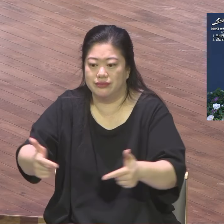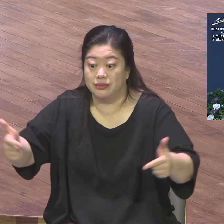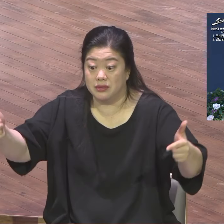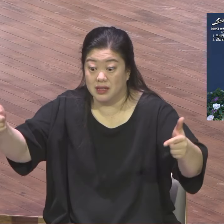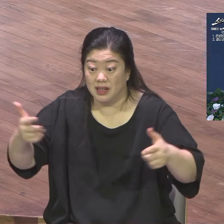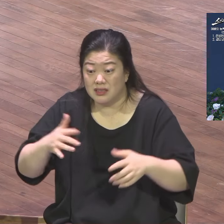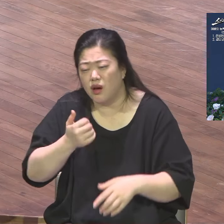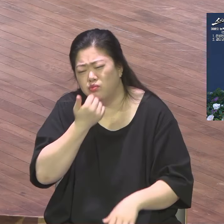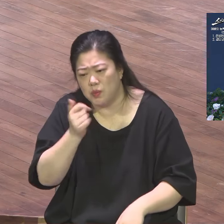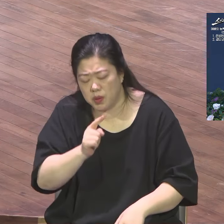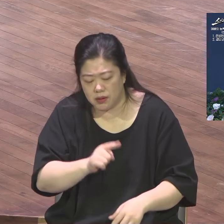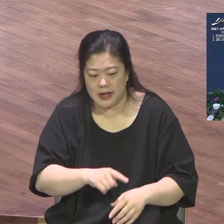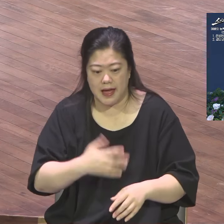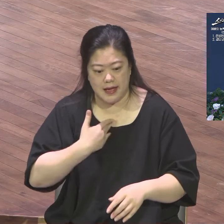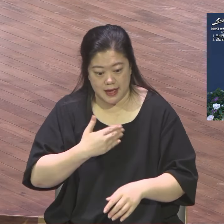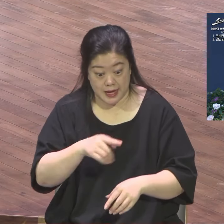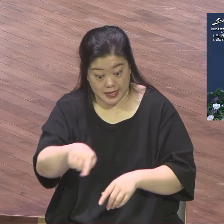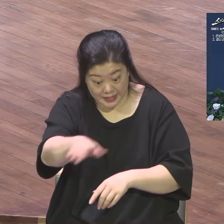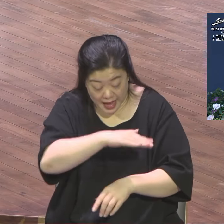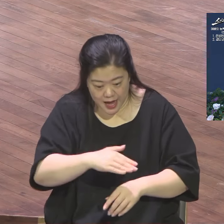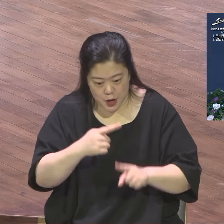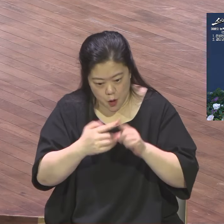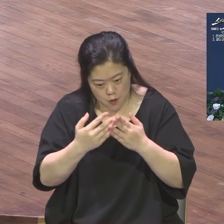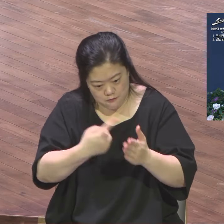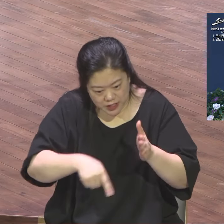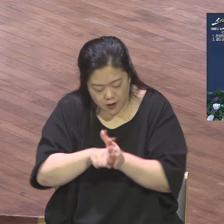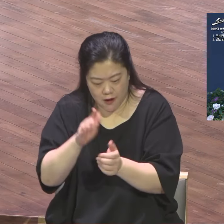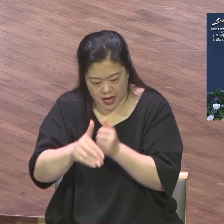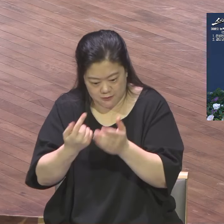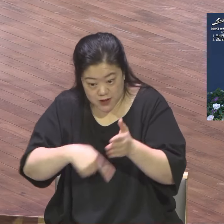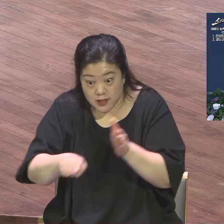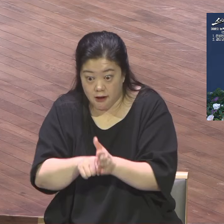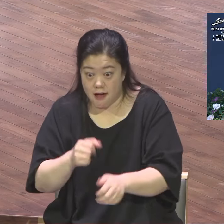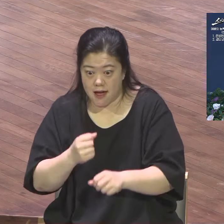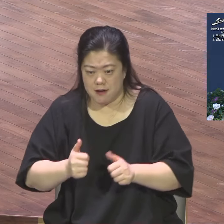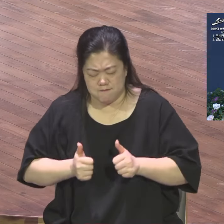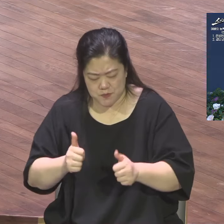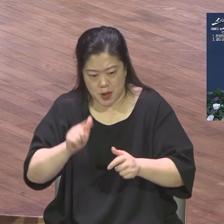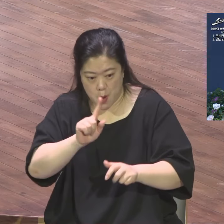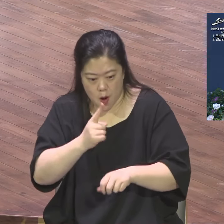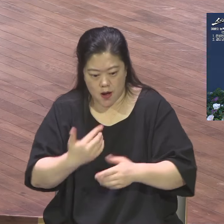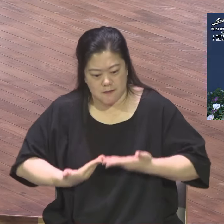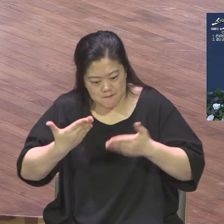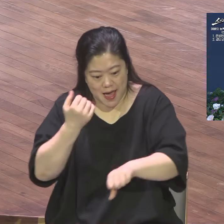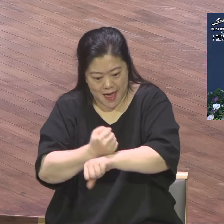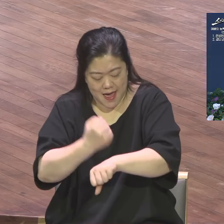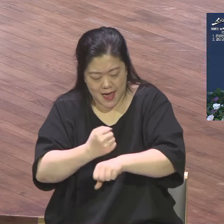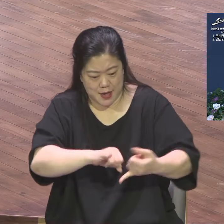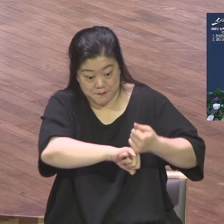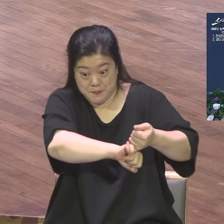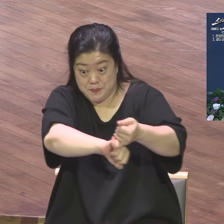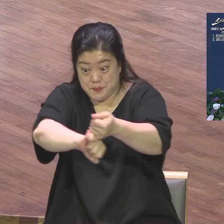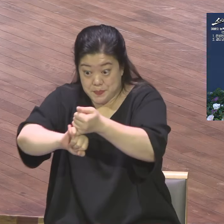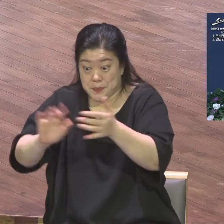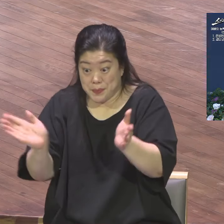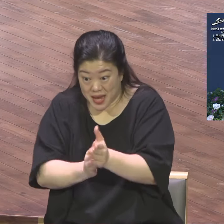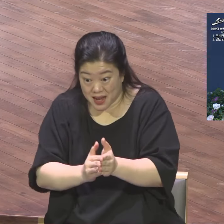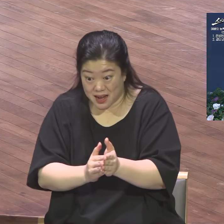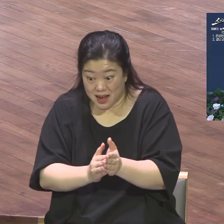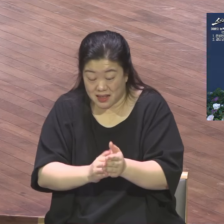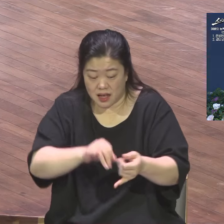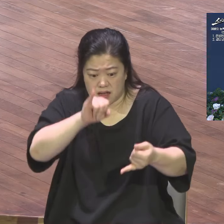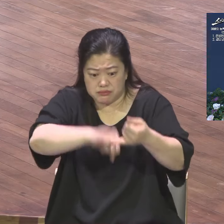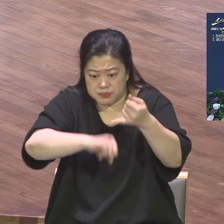희한하지요. 참 희한하죠. 다 있으면서도 안 하는 사람들 손해보더라고. 손해. 그렇게